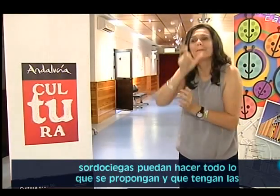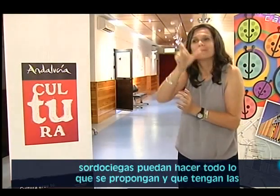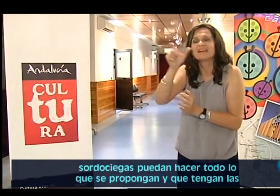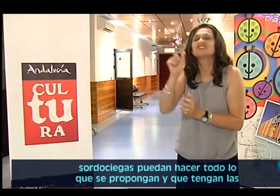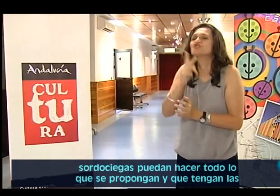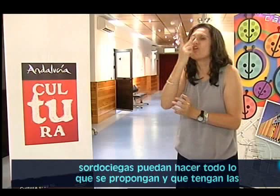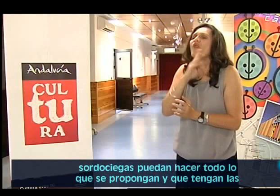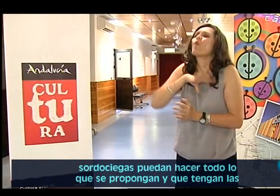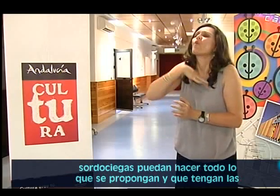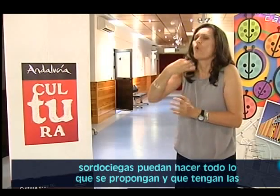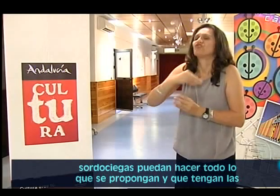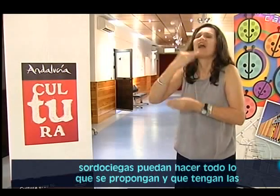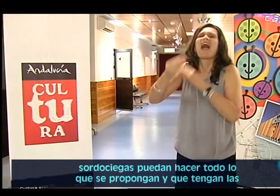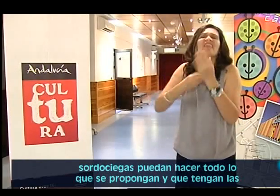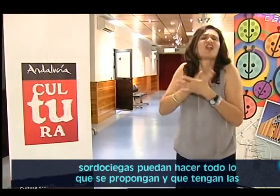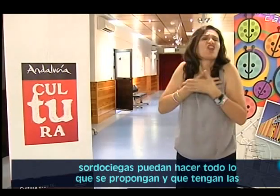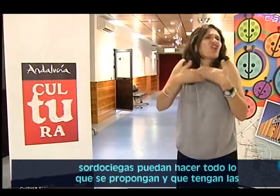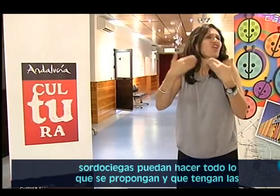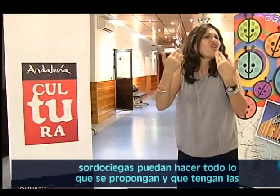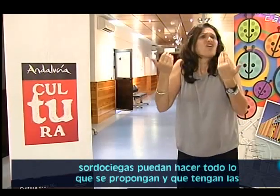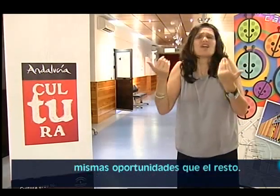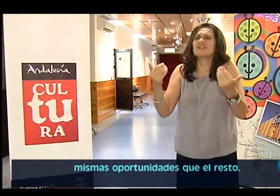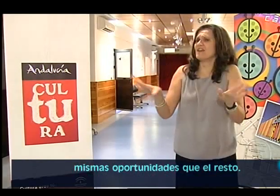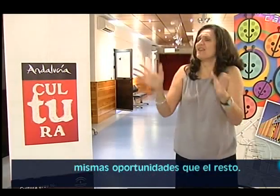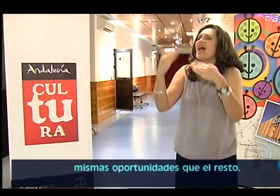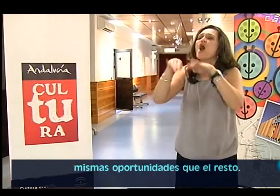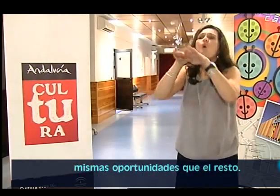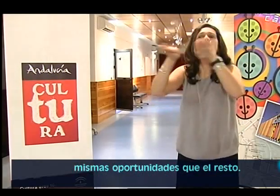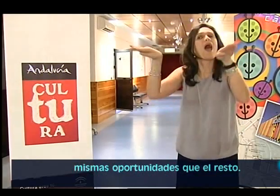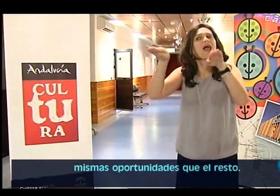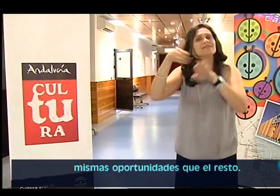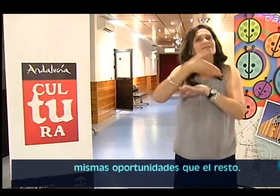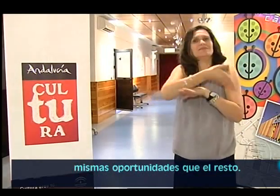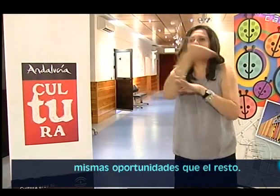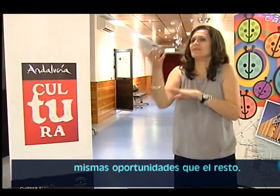hacer todo lo que se propongan y que tengan las mismas oportunidades que el resto.